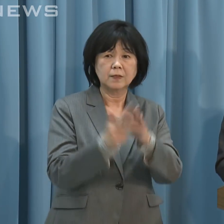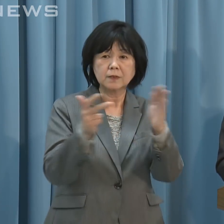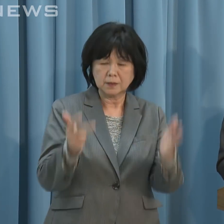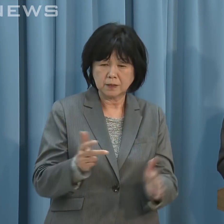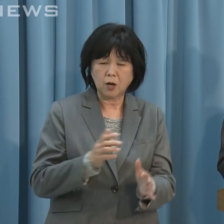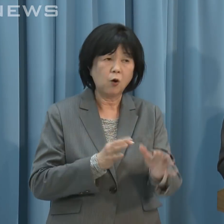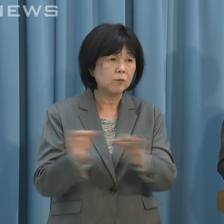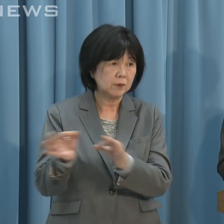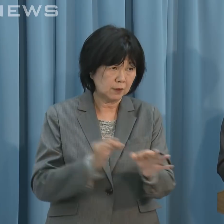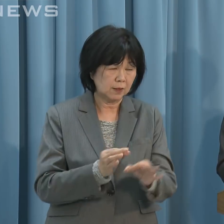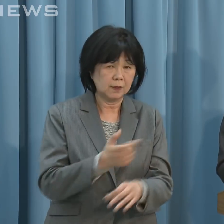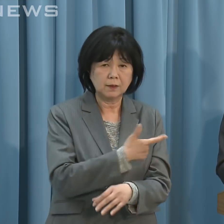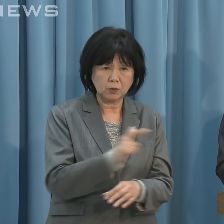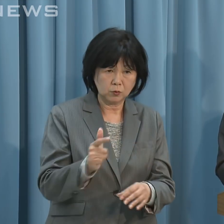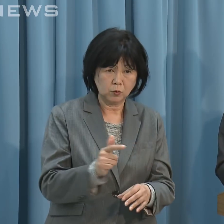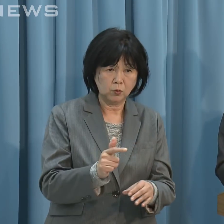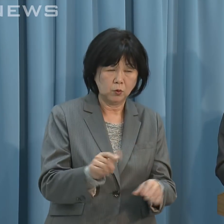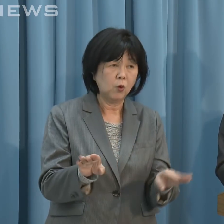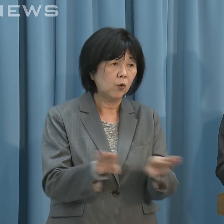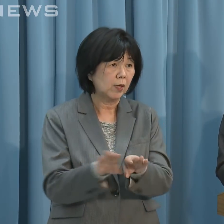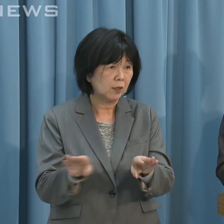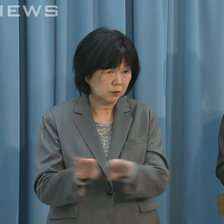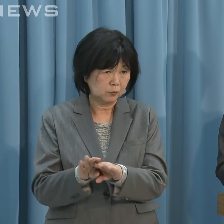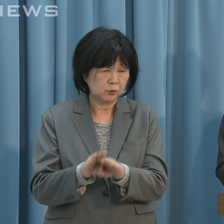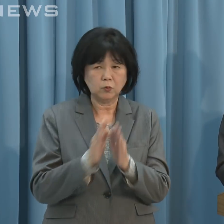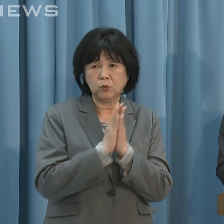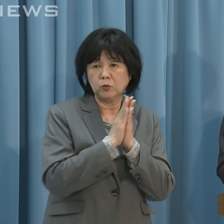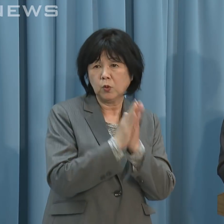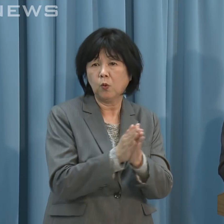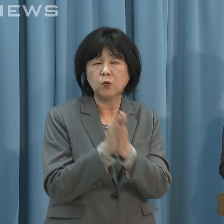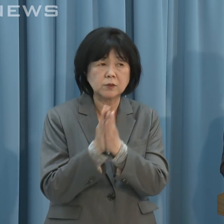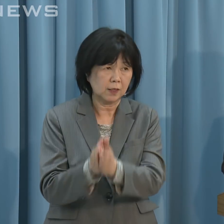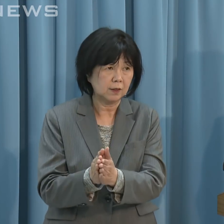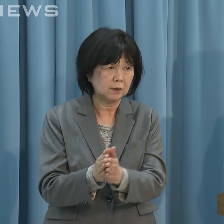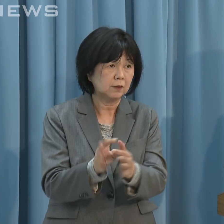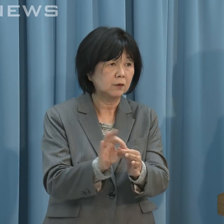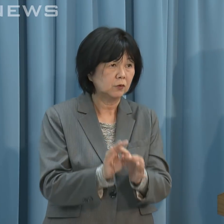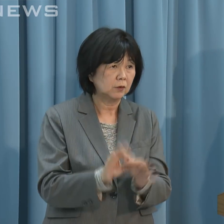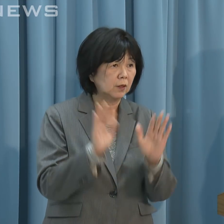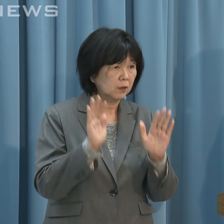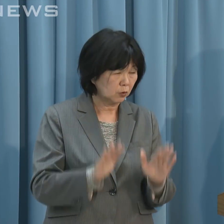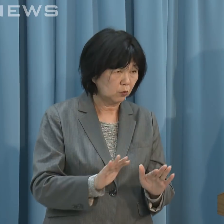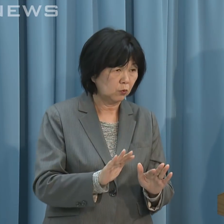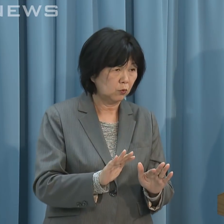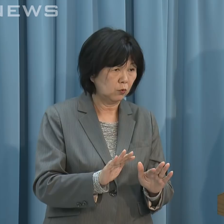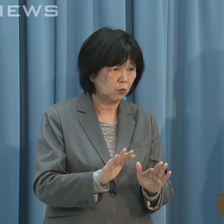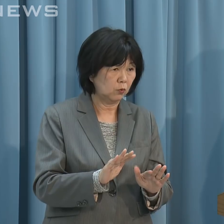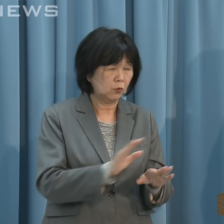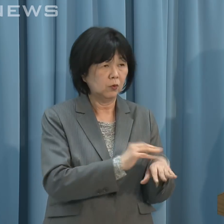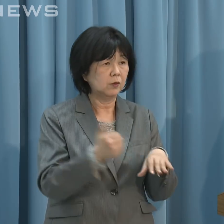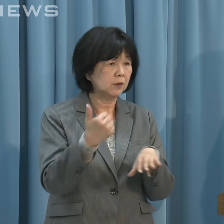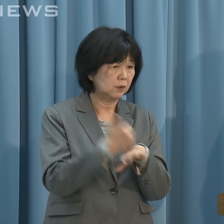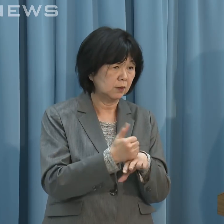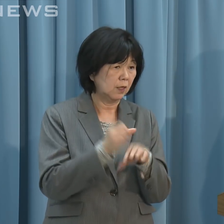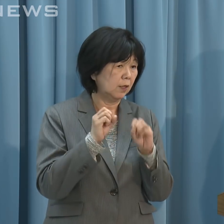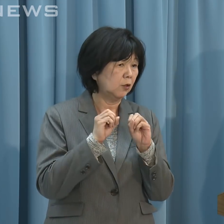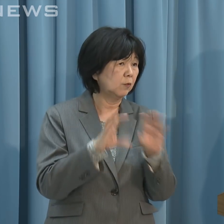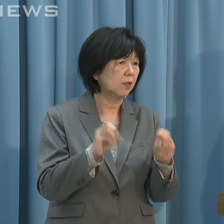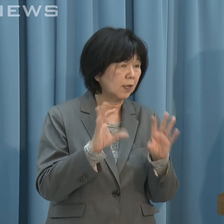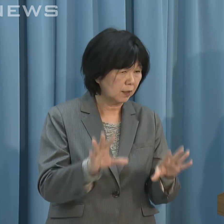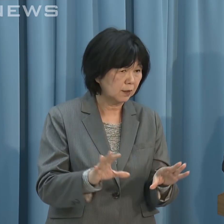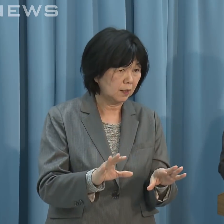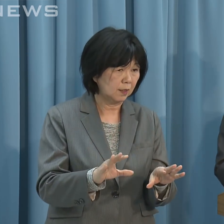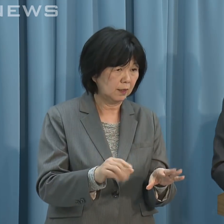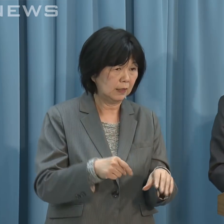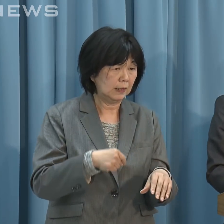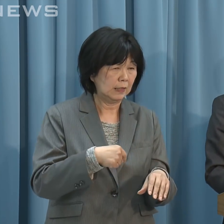ですね、休業要請についてなんですけれども、今日知事が呼びかけた外出の自粛だったり、県民の